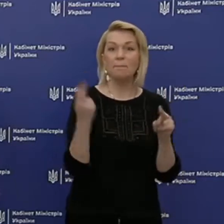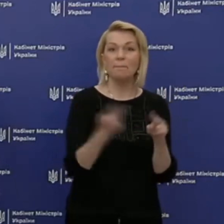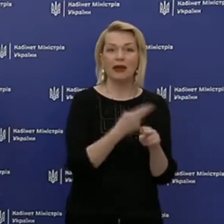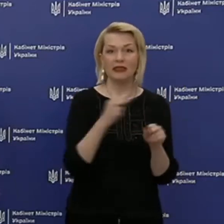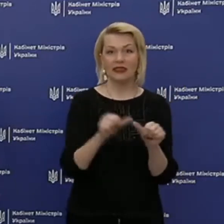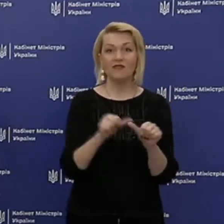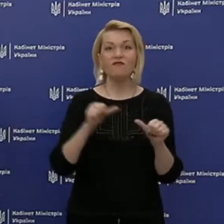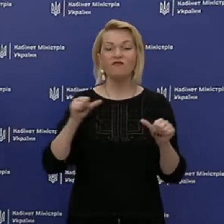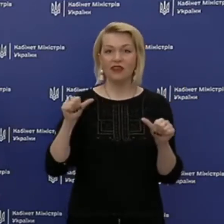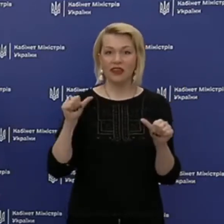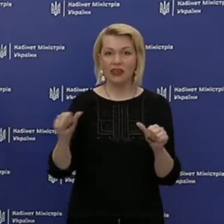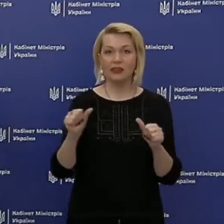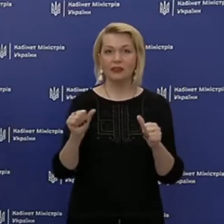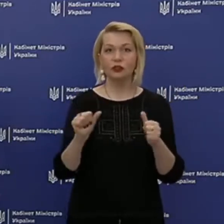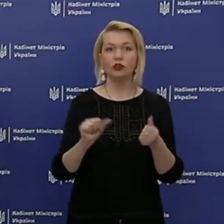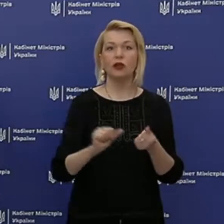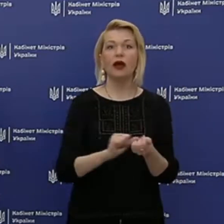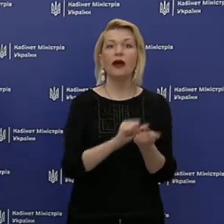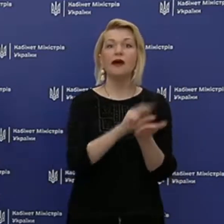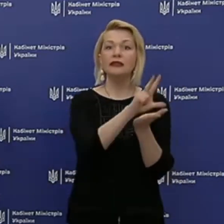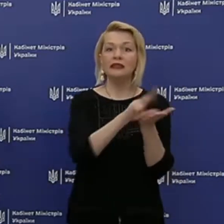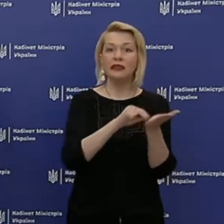виключення записи